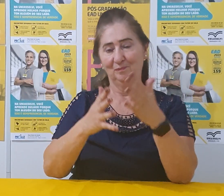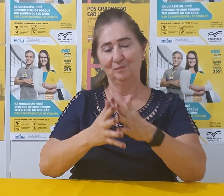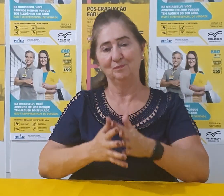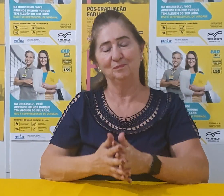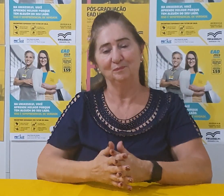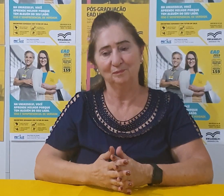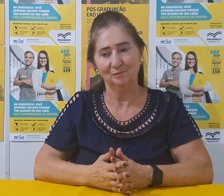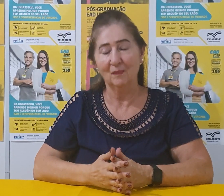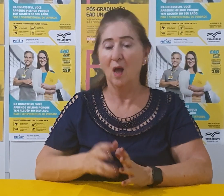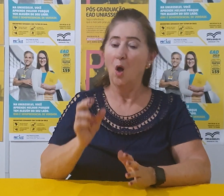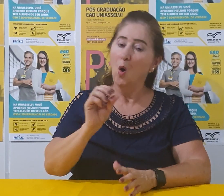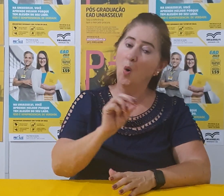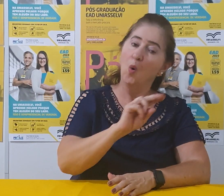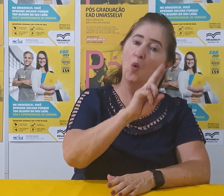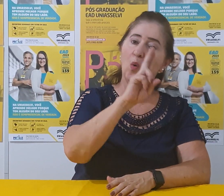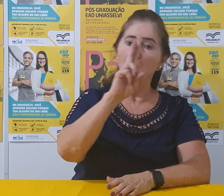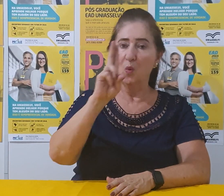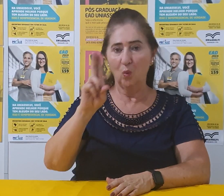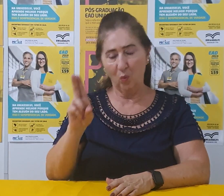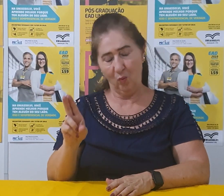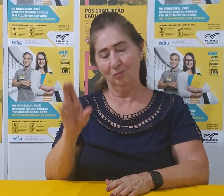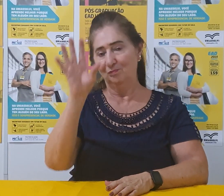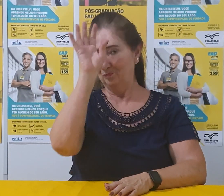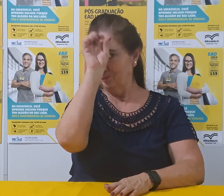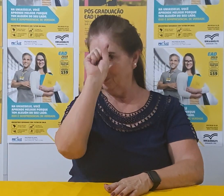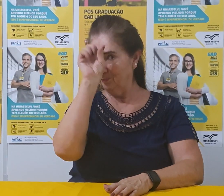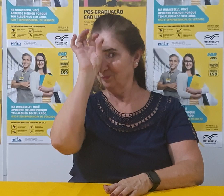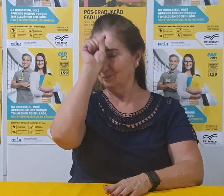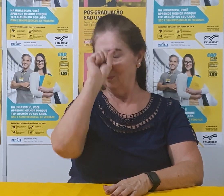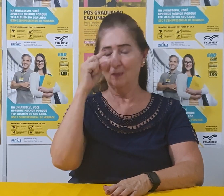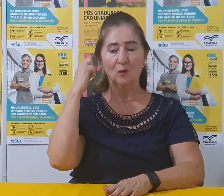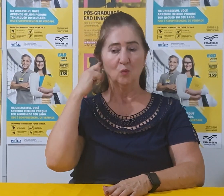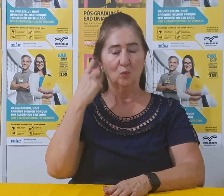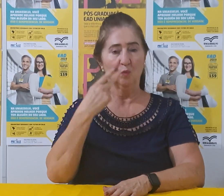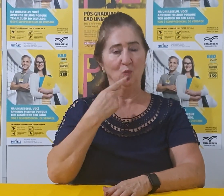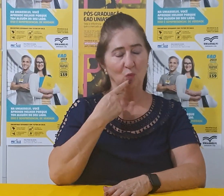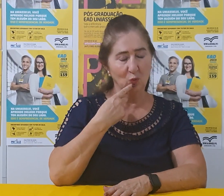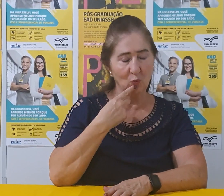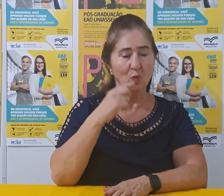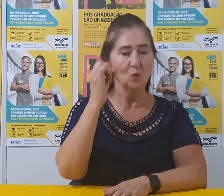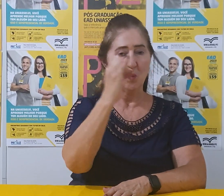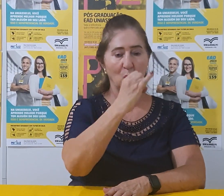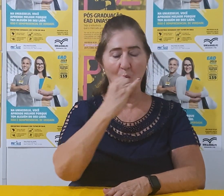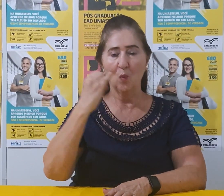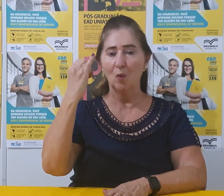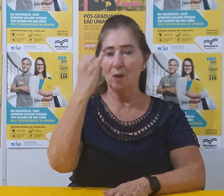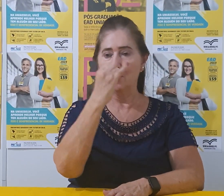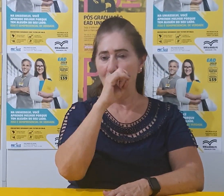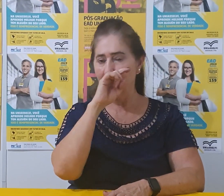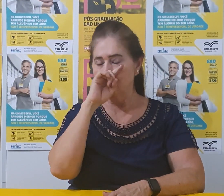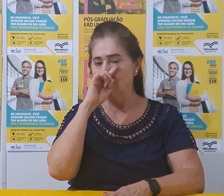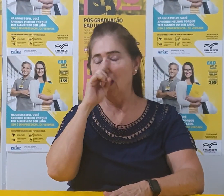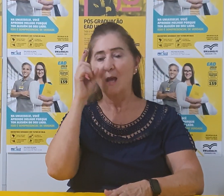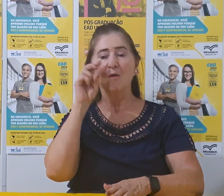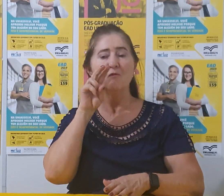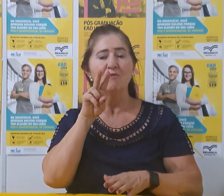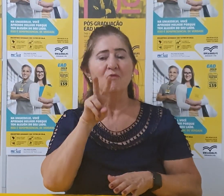Ou seja, a aprendizagem para o surdo se dá quase de forma visual, favorecendo o uso